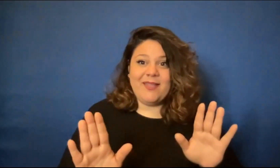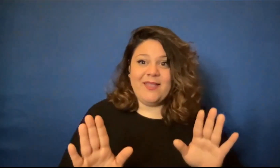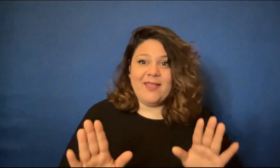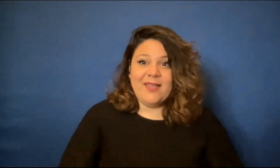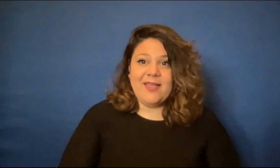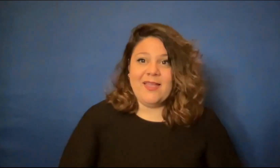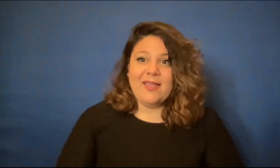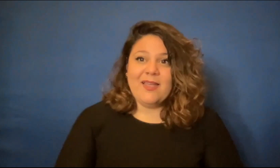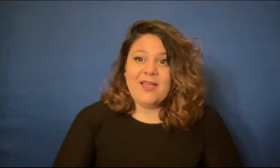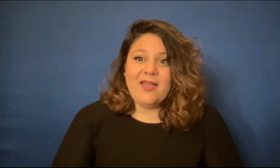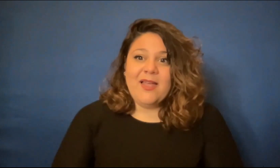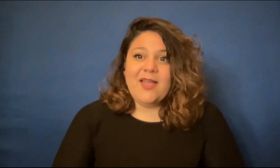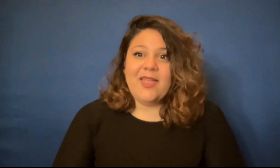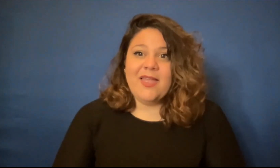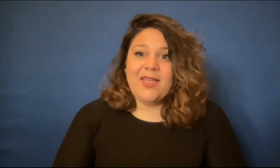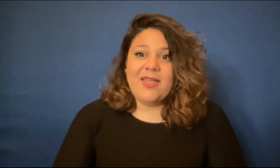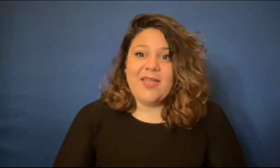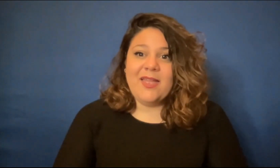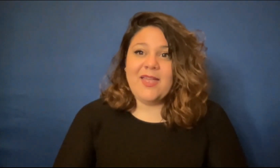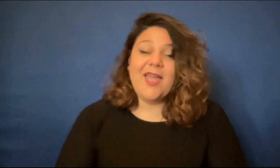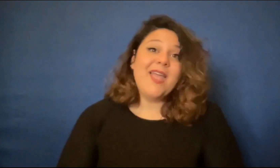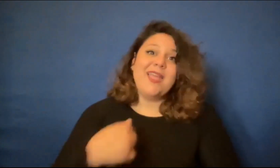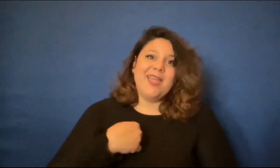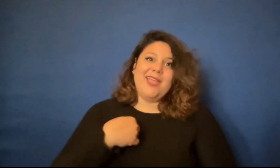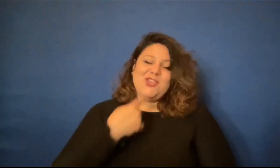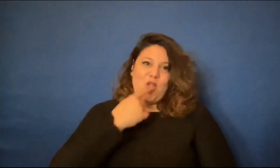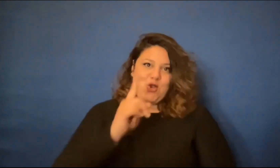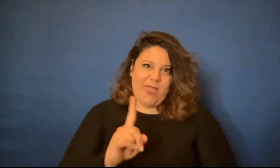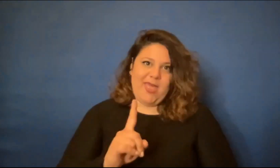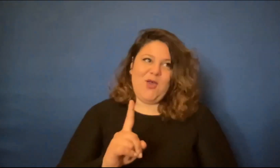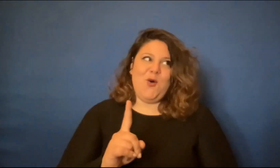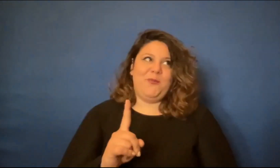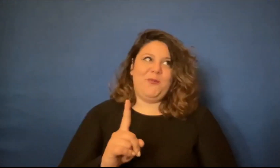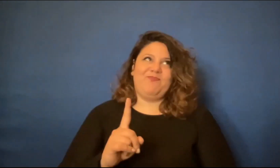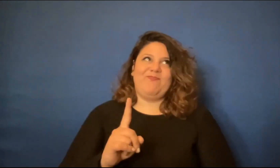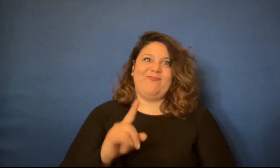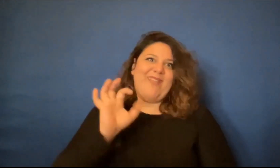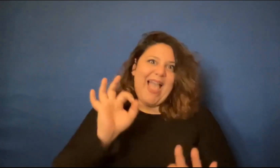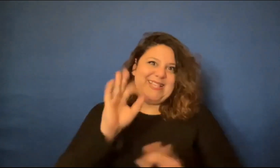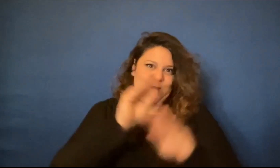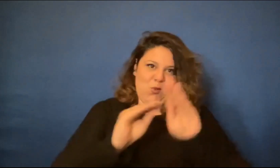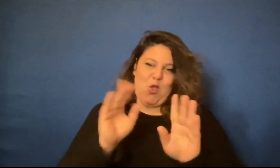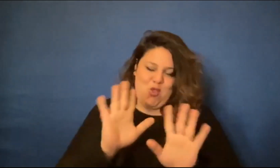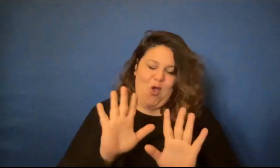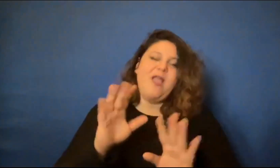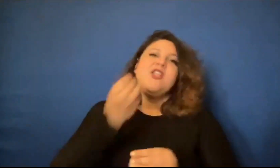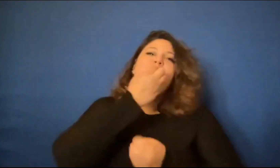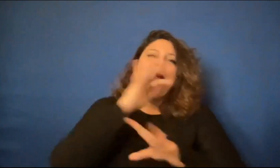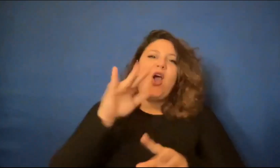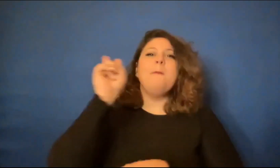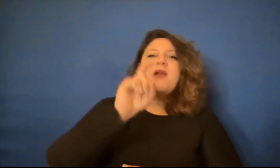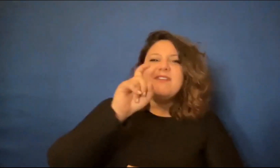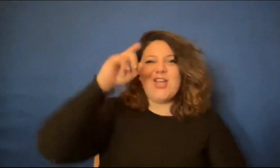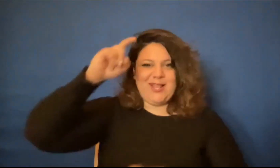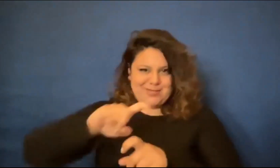ser la solución que hay que emplear, ¿eh? Antes, profesores y psicólogos, ¿no? Pero